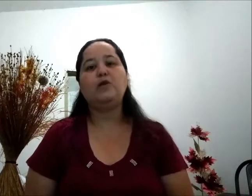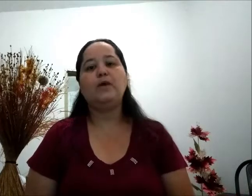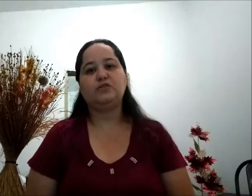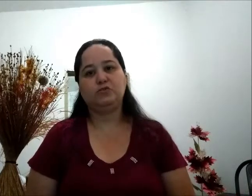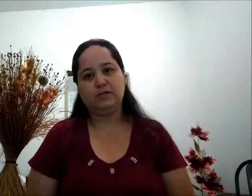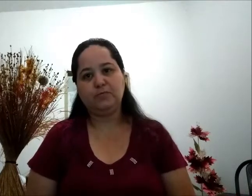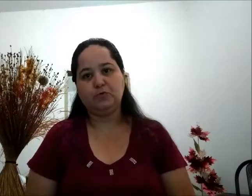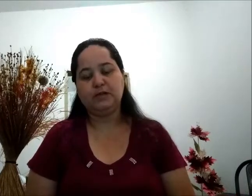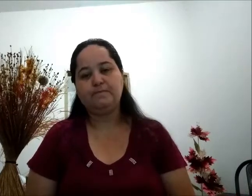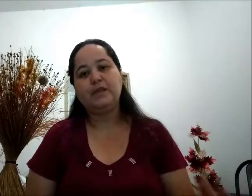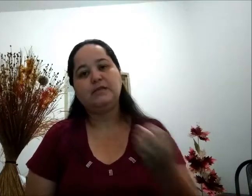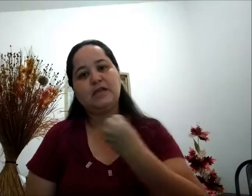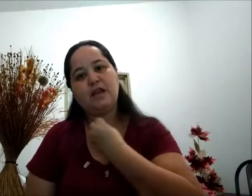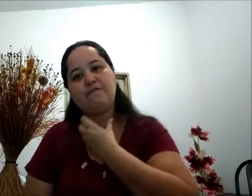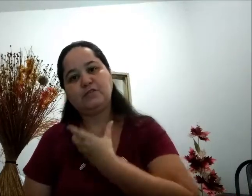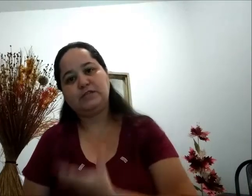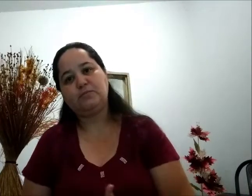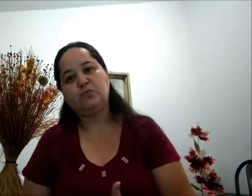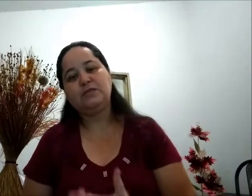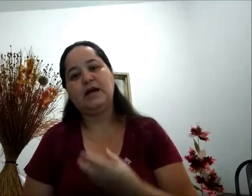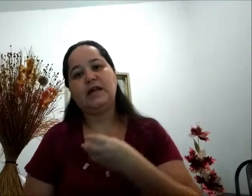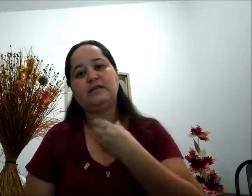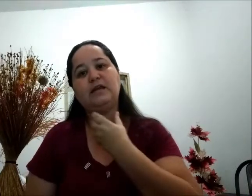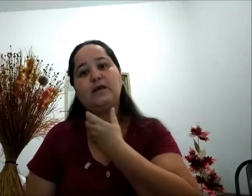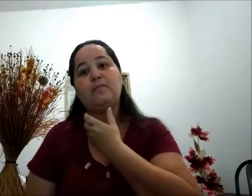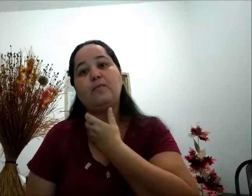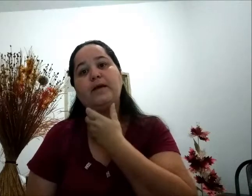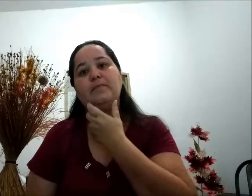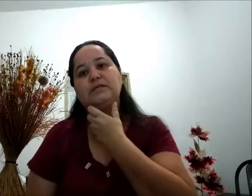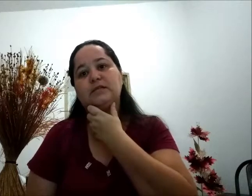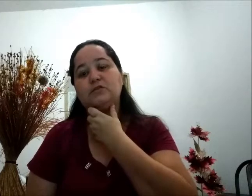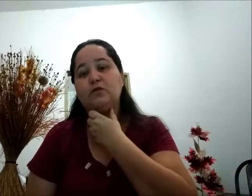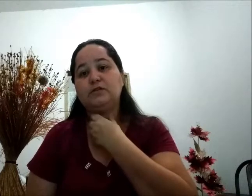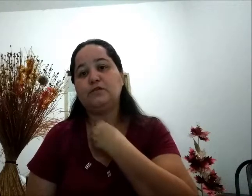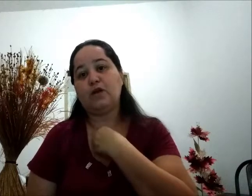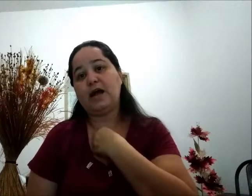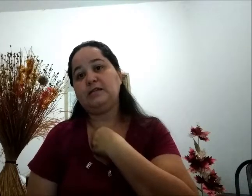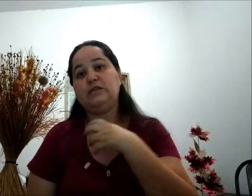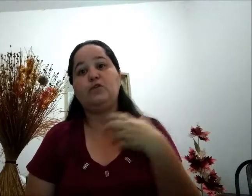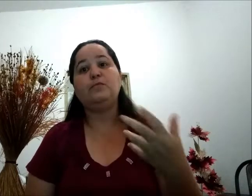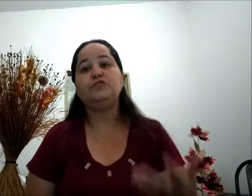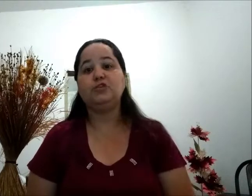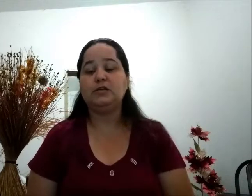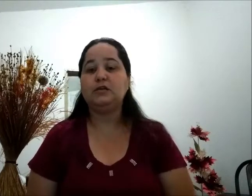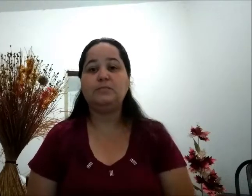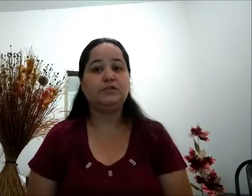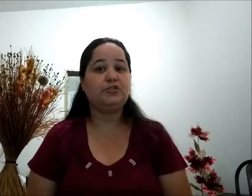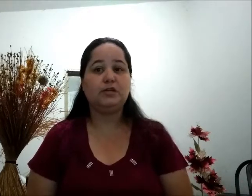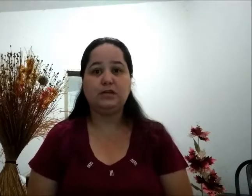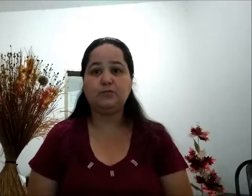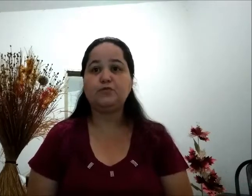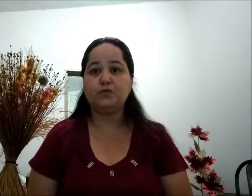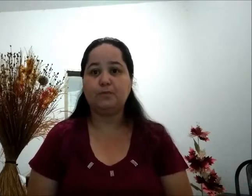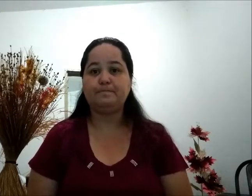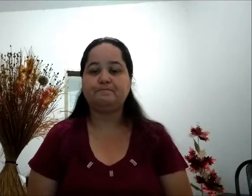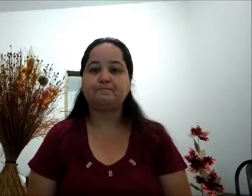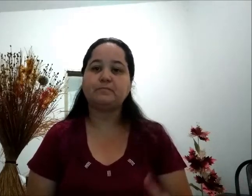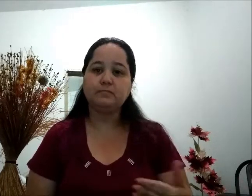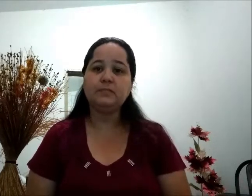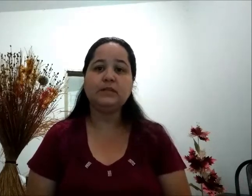é surda-muda. Se ela fosse muda, ela teria problemas nas cordas vocais e não emitiria nenhum som. Então,